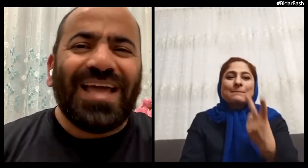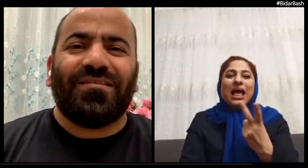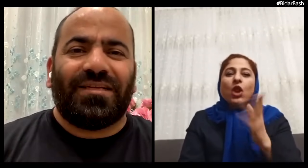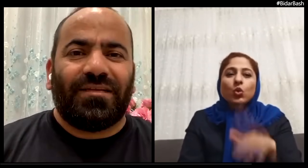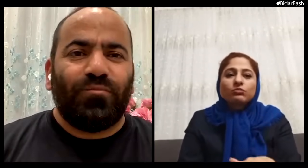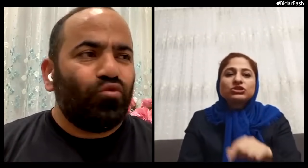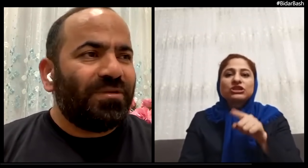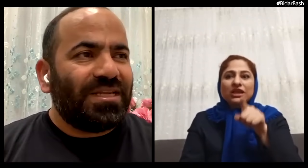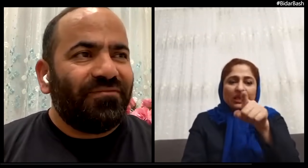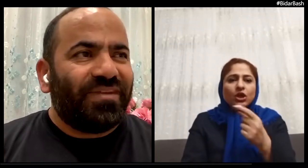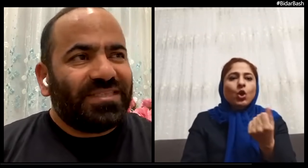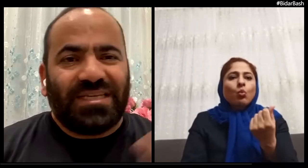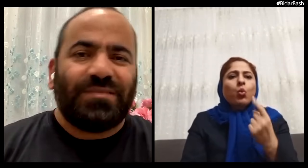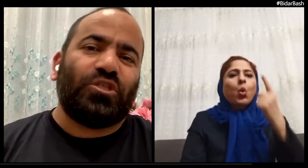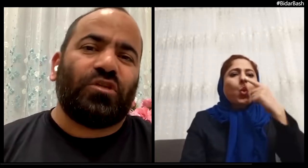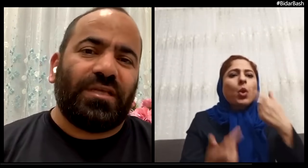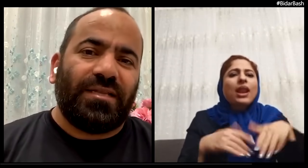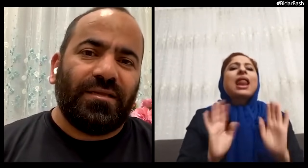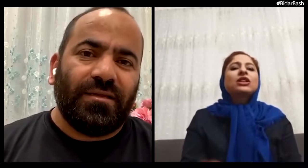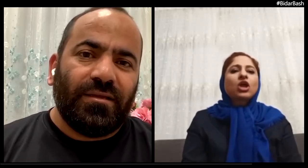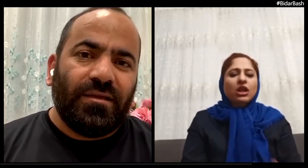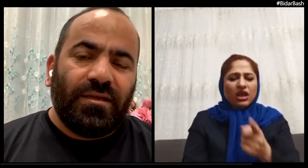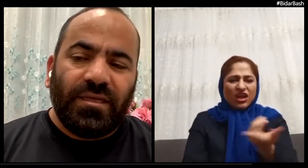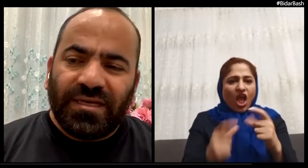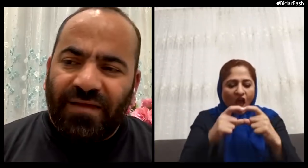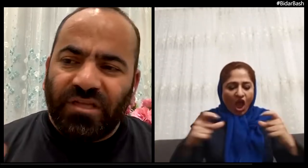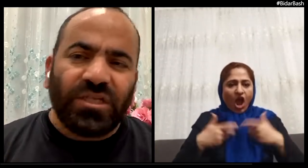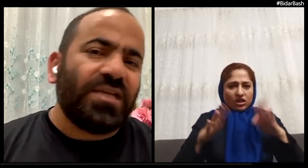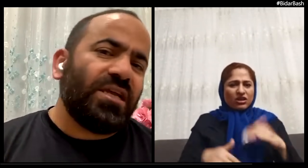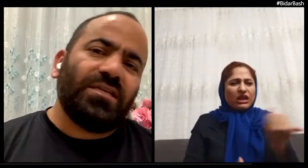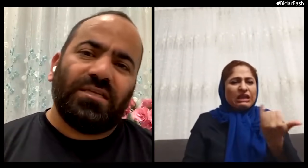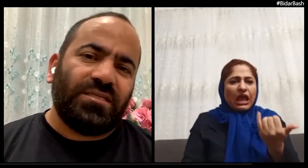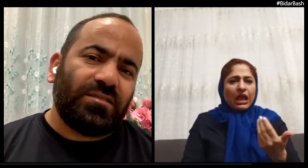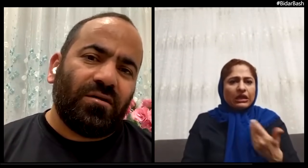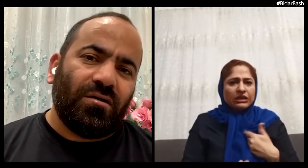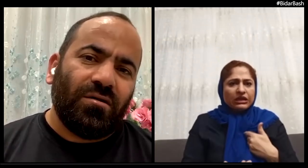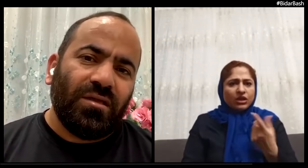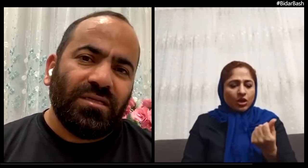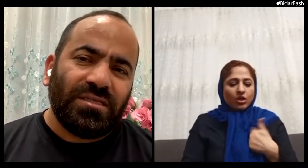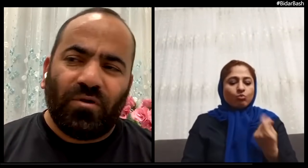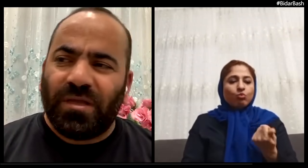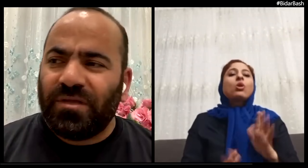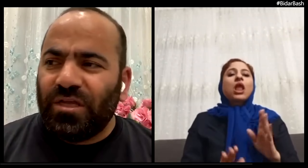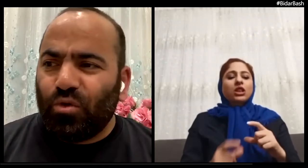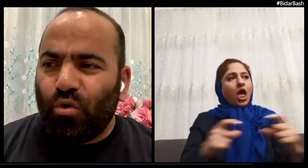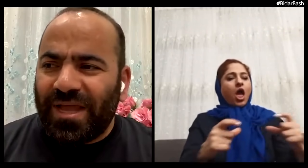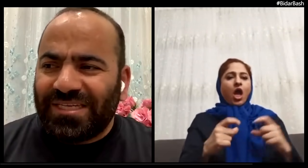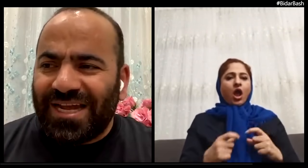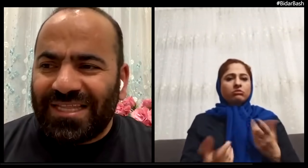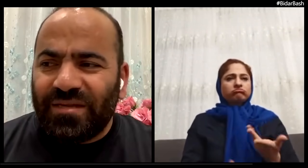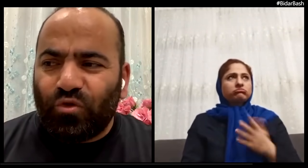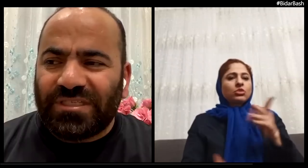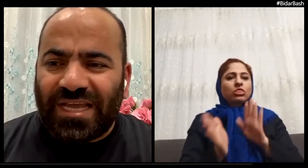نون نداره، این پول مثلا فطریه است بهش دادن. این روش قشنگی نیست آقا. مثلا میخوام بگم